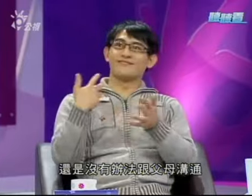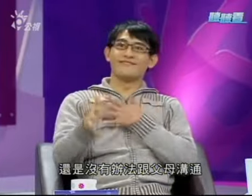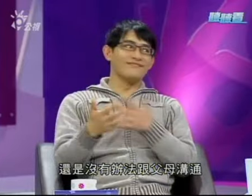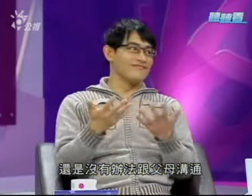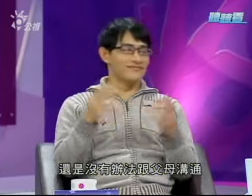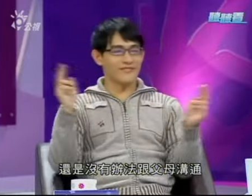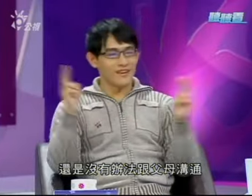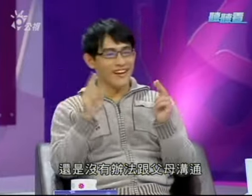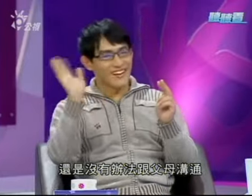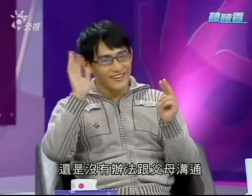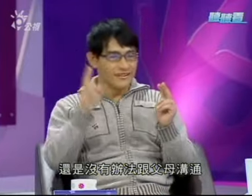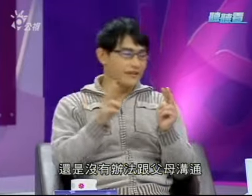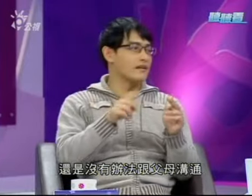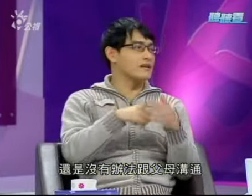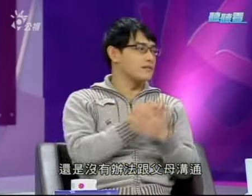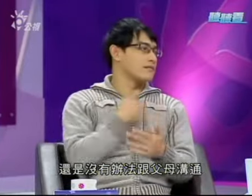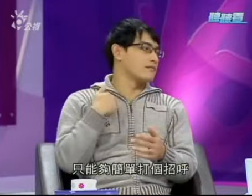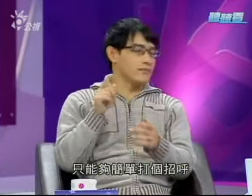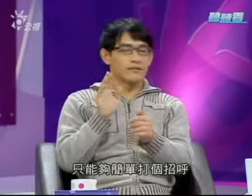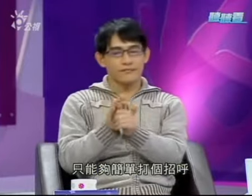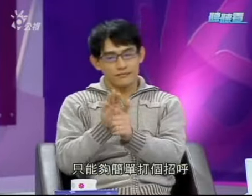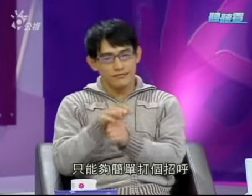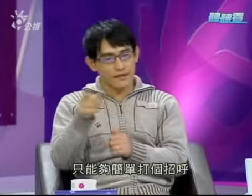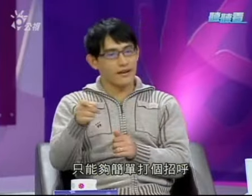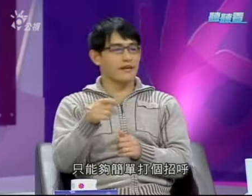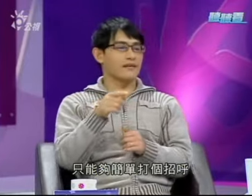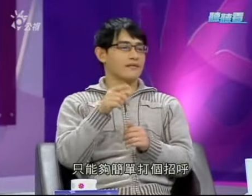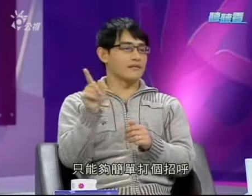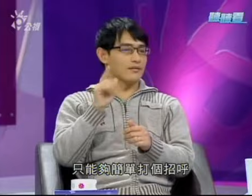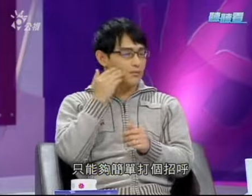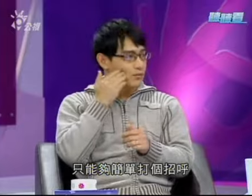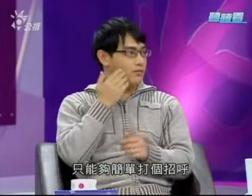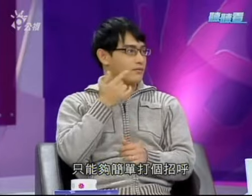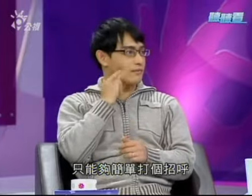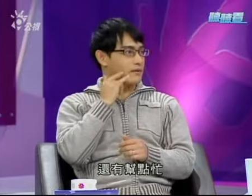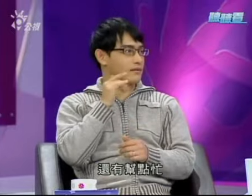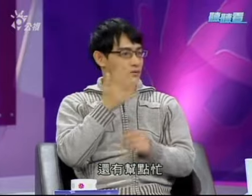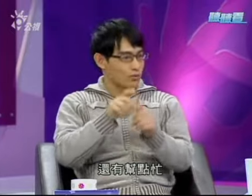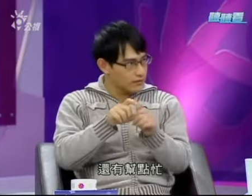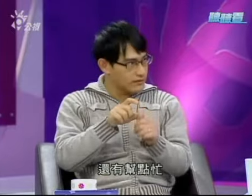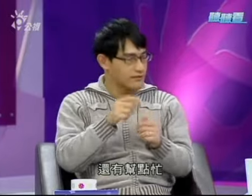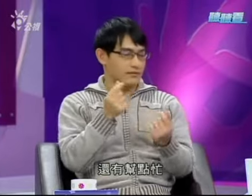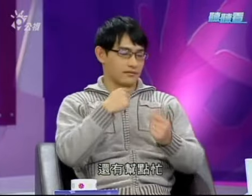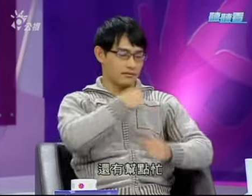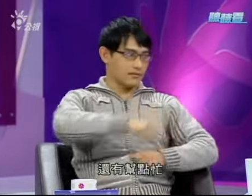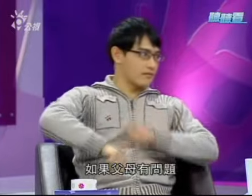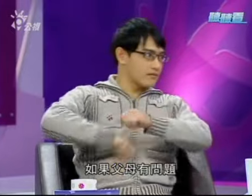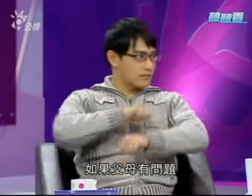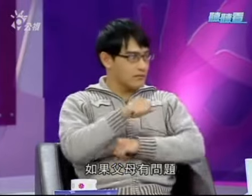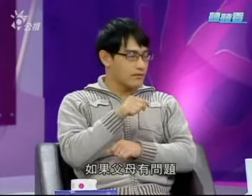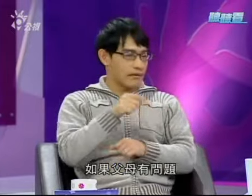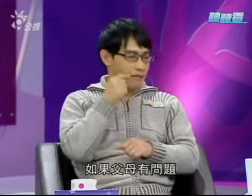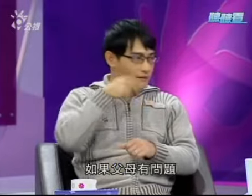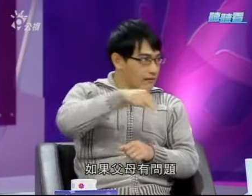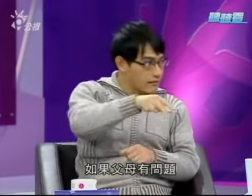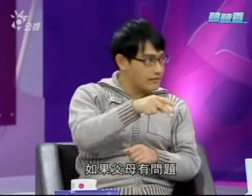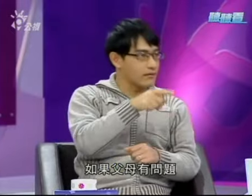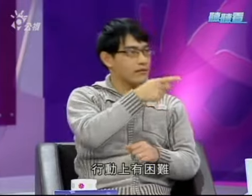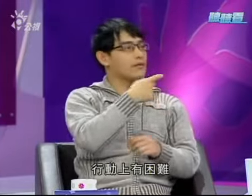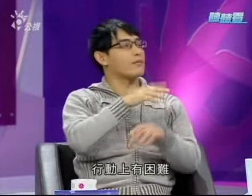办法跟父母沟通只能够简单打个招呼还有帮点忙如果父母有问题行动上